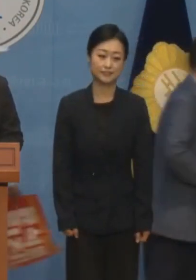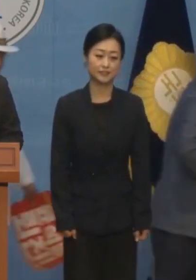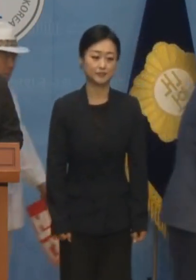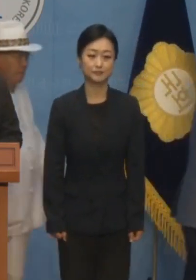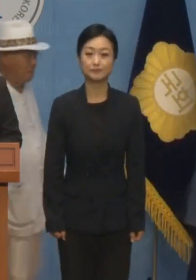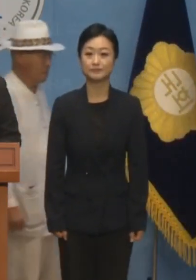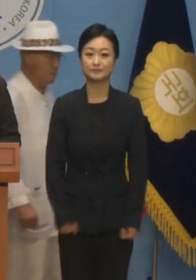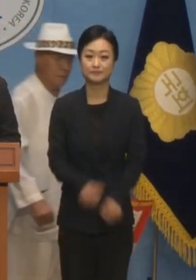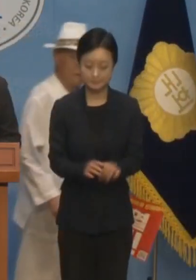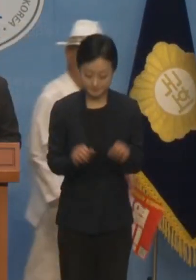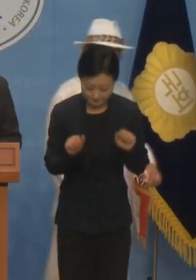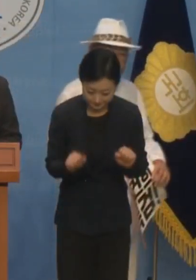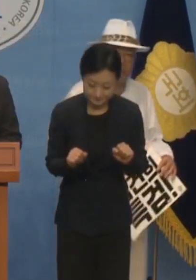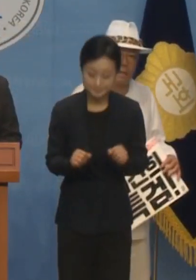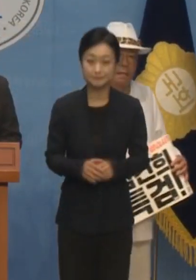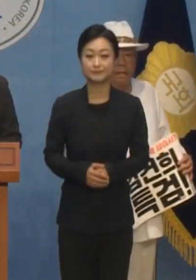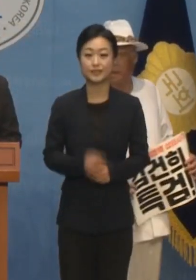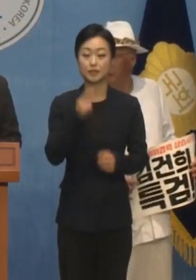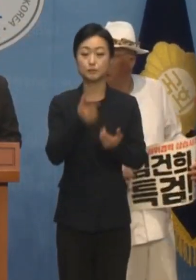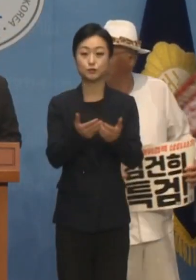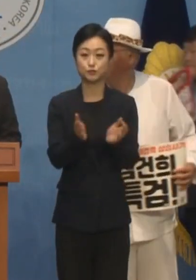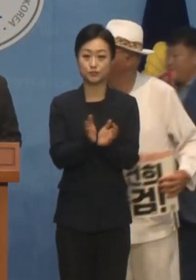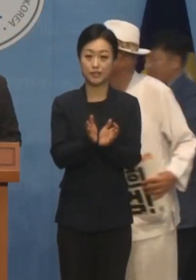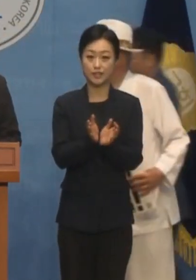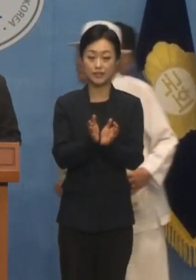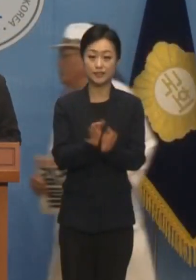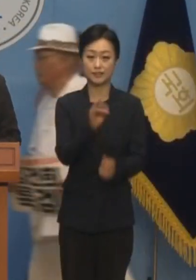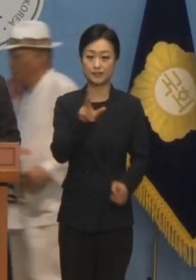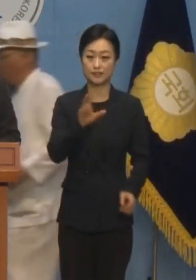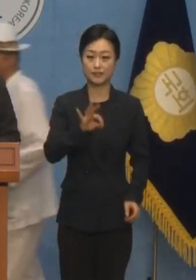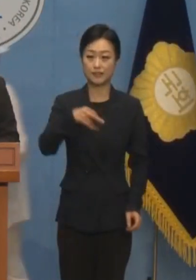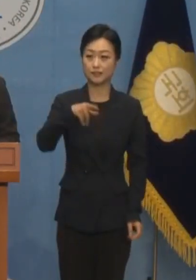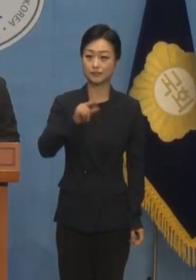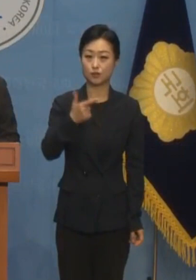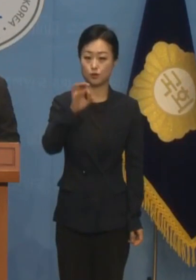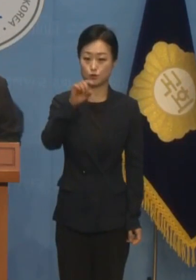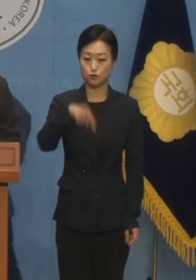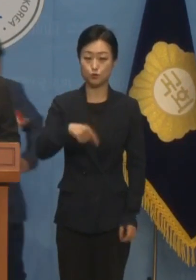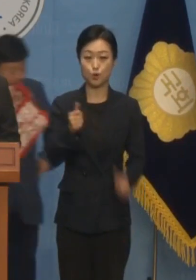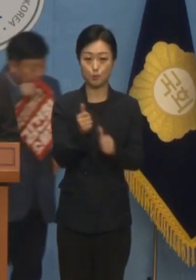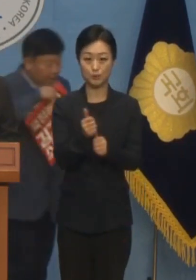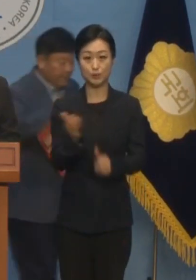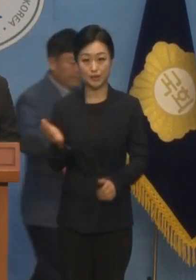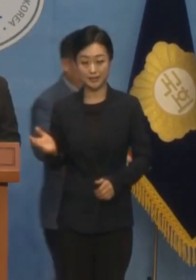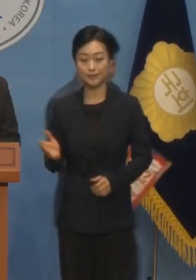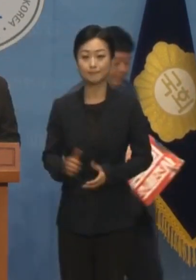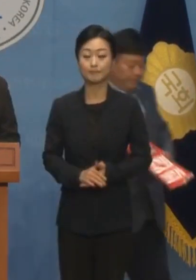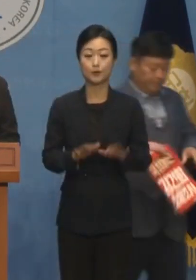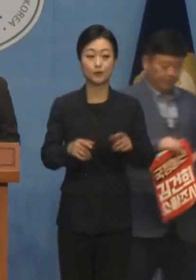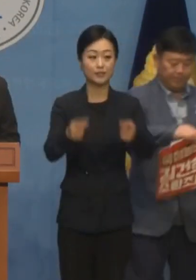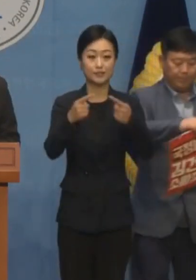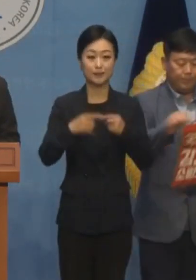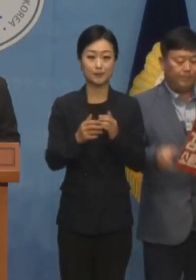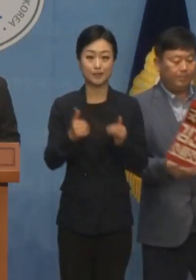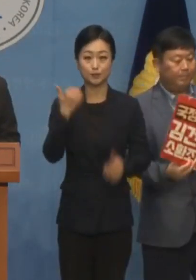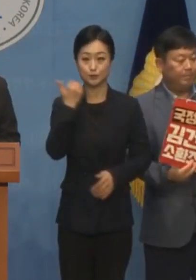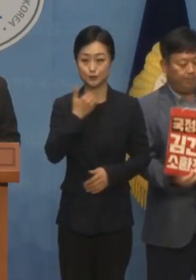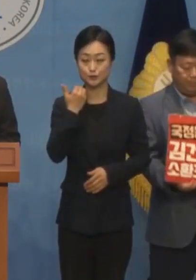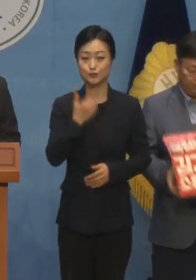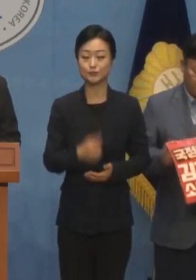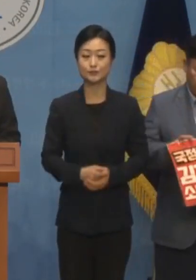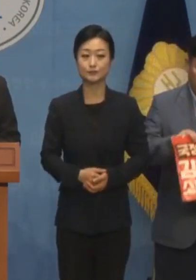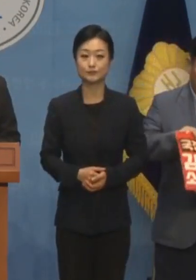네, 안녕하세요. 오늘 기자회견 사연을 맡은 더불어민주당 정의로 의원실의 양승호 보좌관입니다. 오늘 참석해 주신 분을 간단히